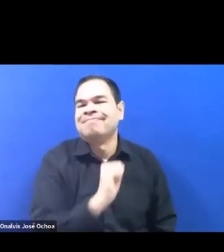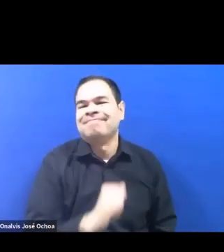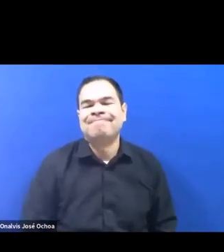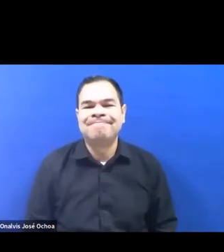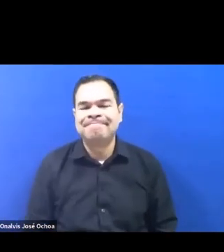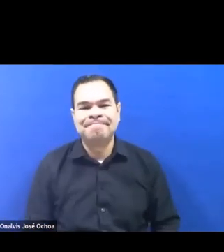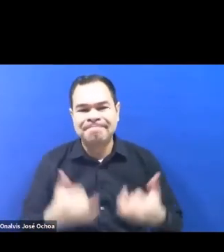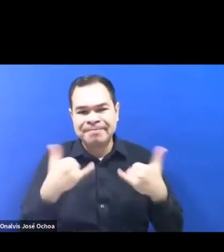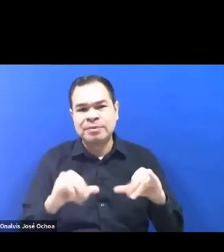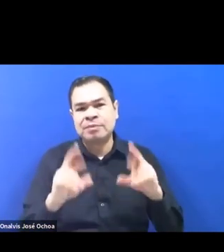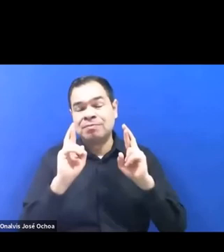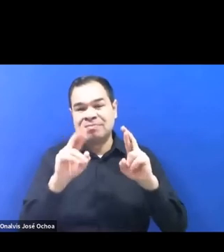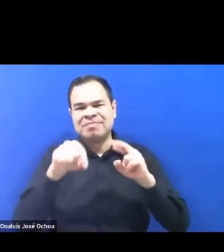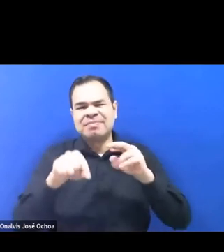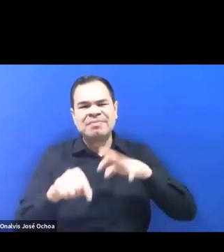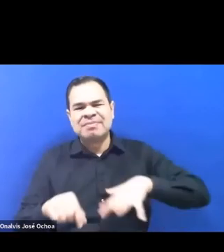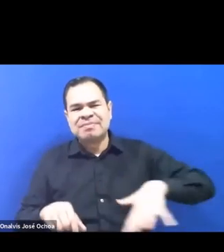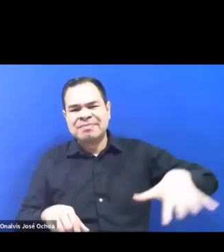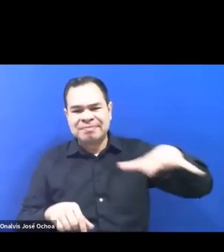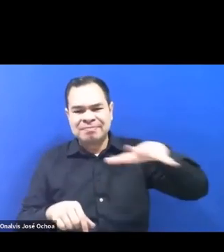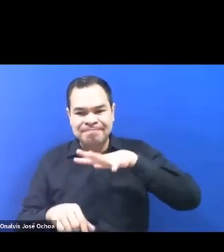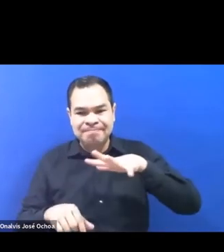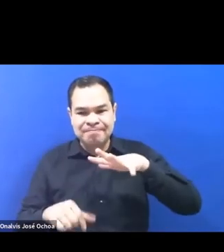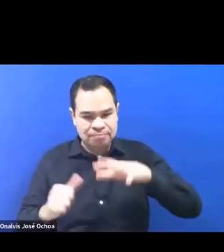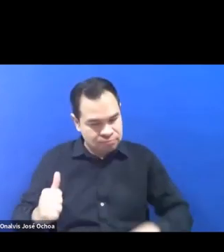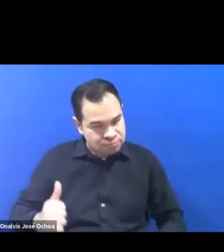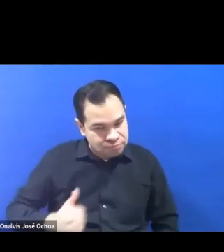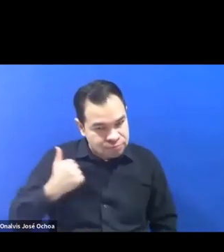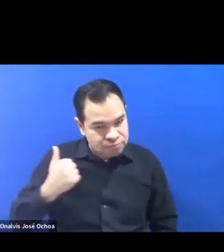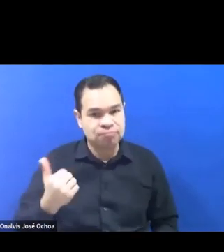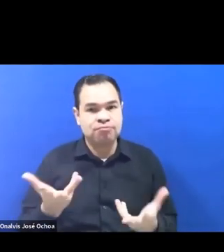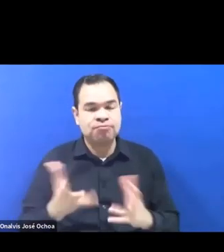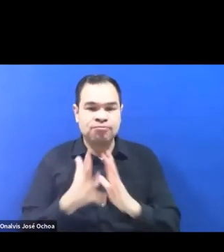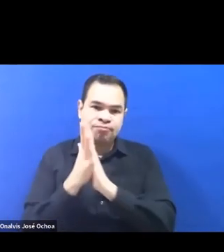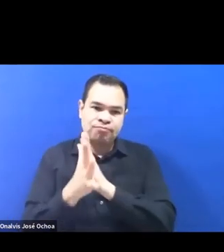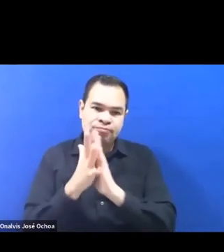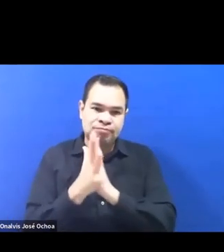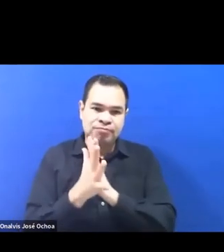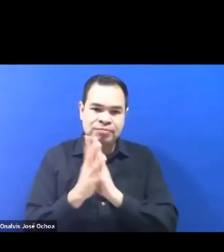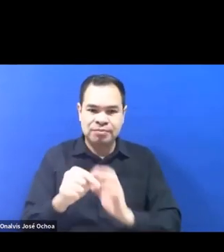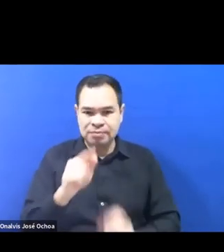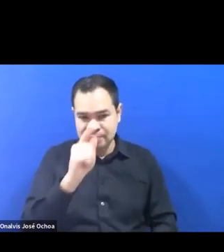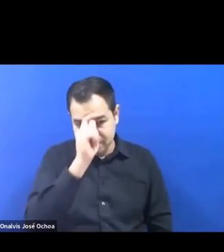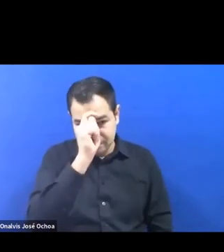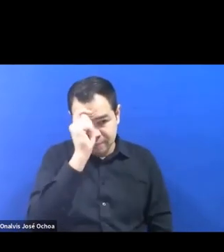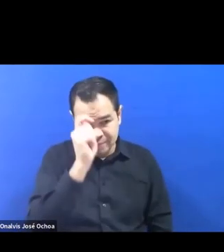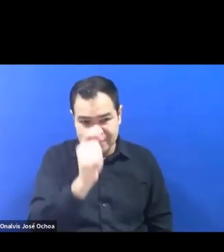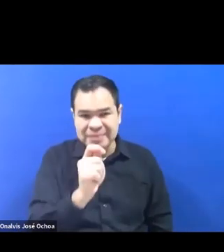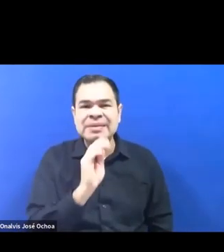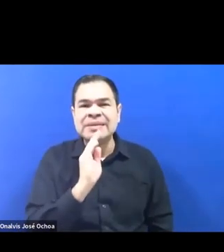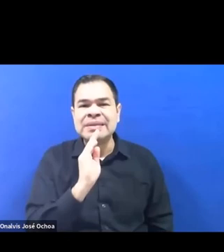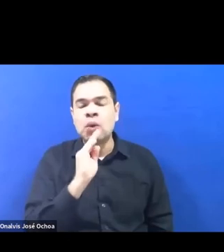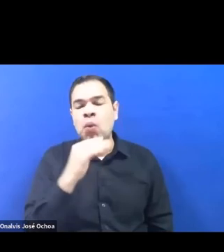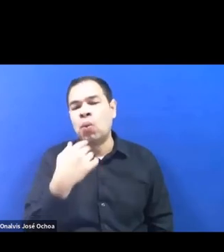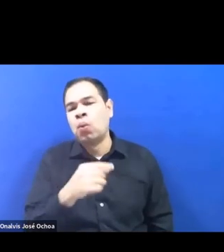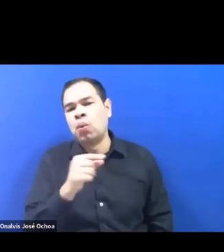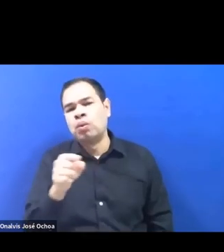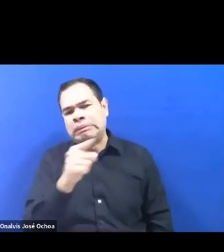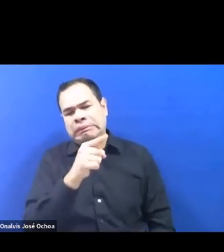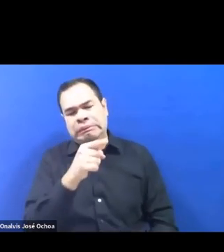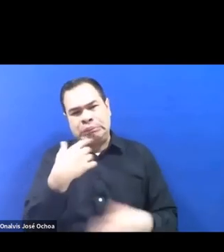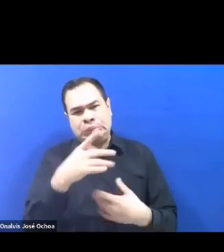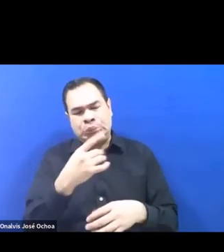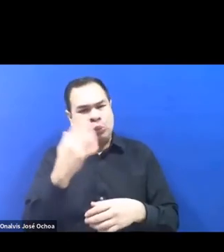deseando que sea un espacio del máximo provecho, extendiendo además mi reconocimiento a la labor que realiza